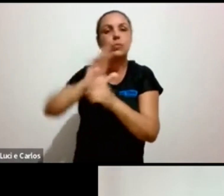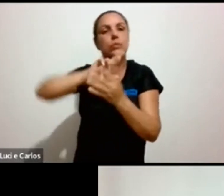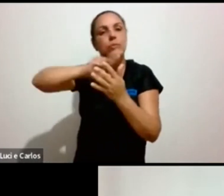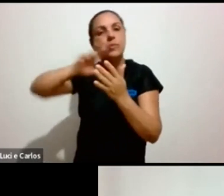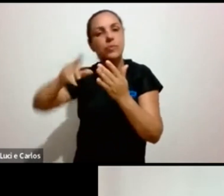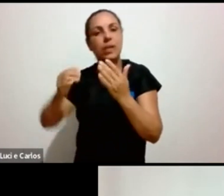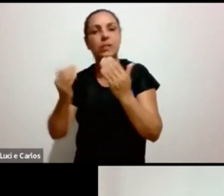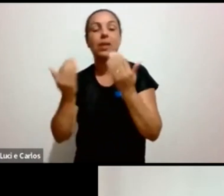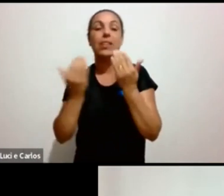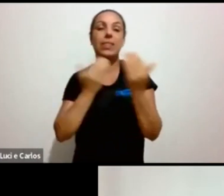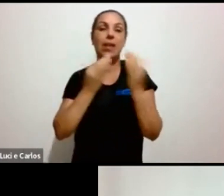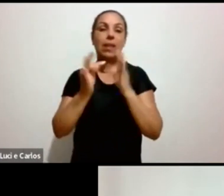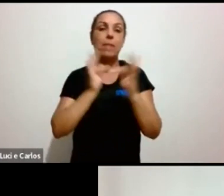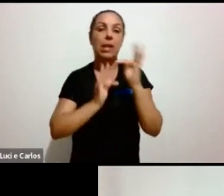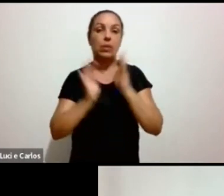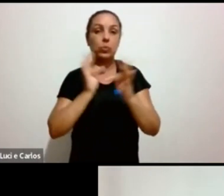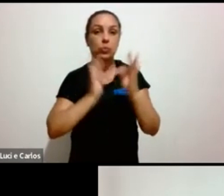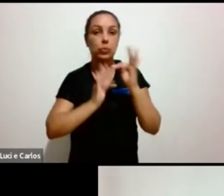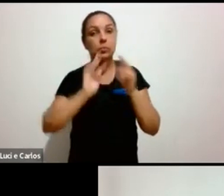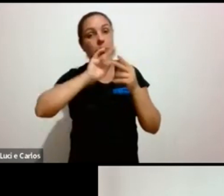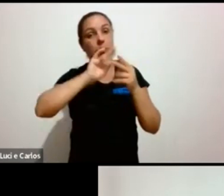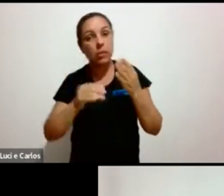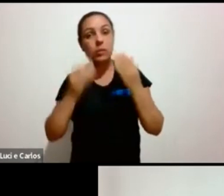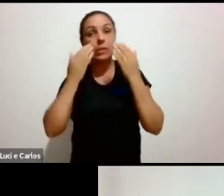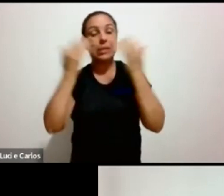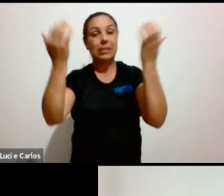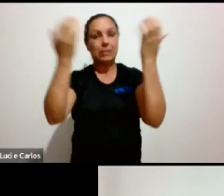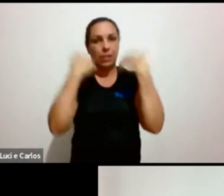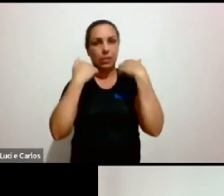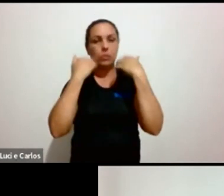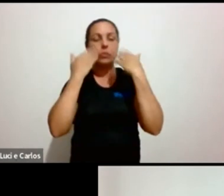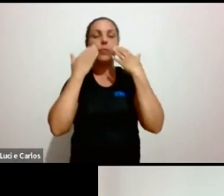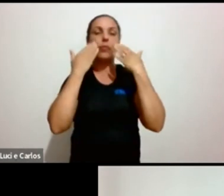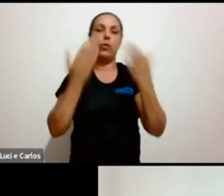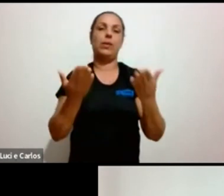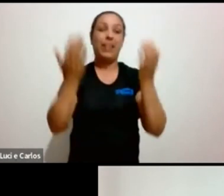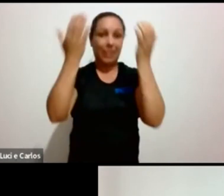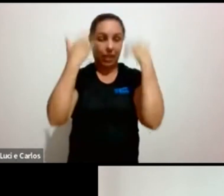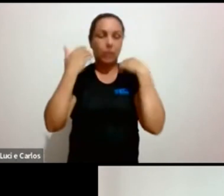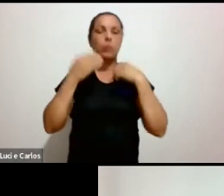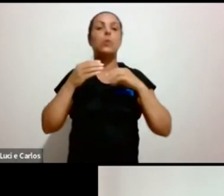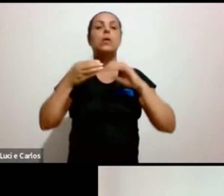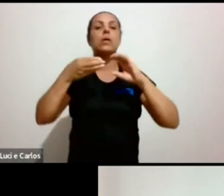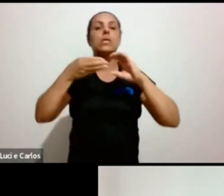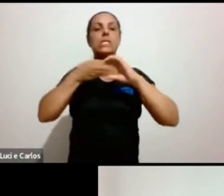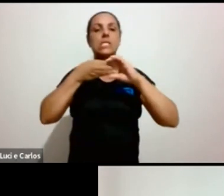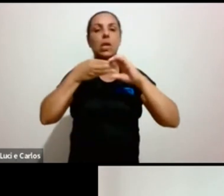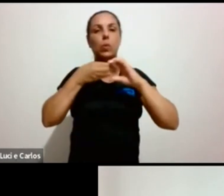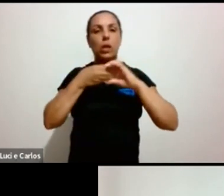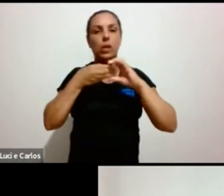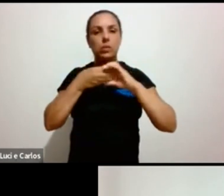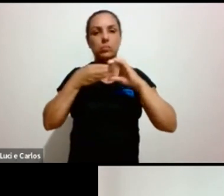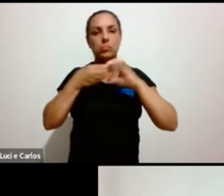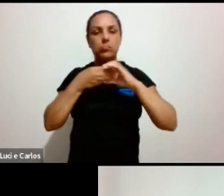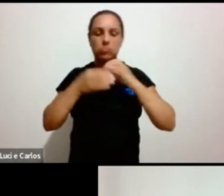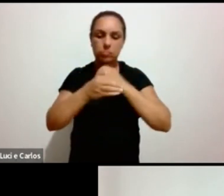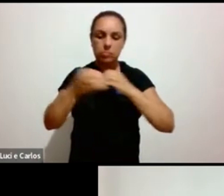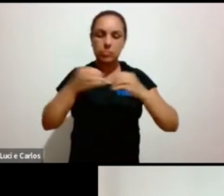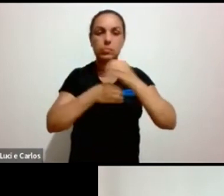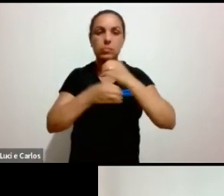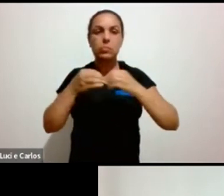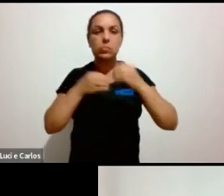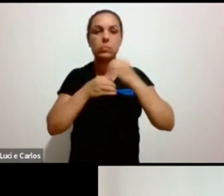tratar de nutrir o físico, principalmente nutrir o sistema celular. Hoje, juntamente com uma plena